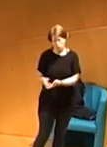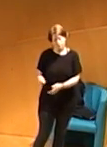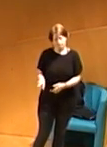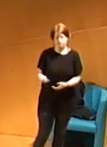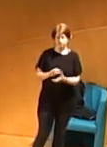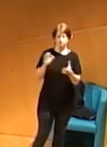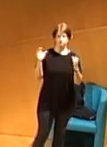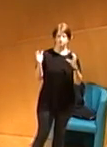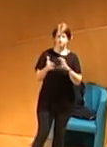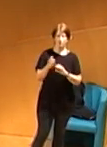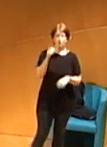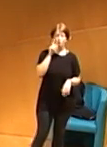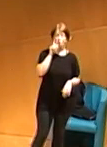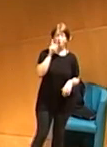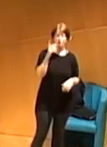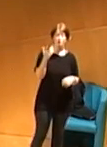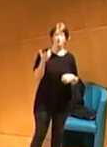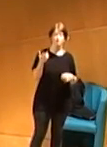une espèce de, par moment, de...